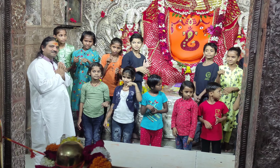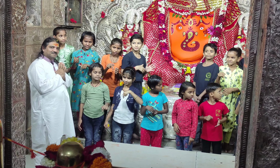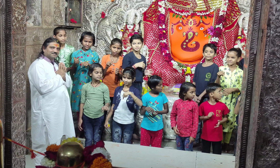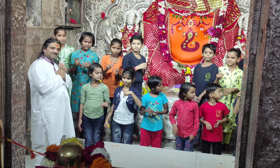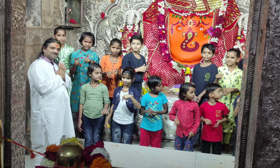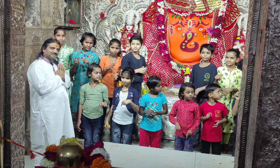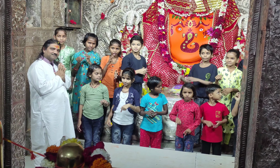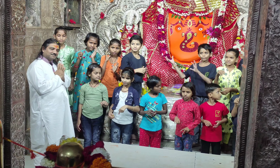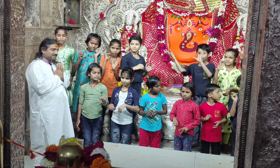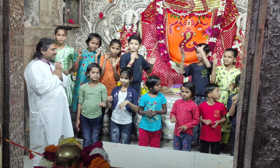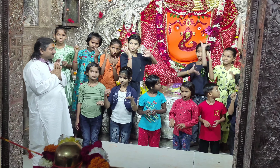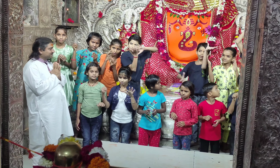विश्व